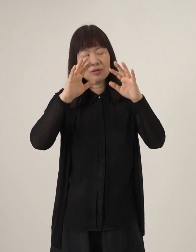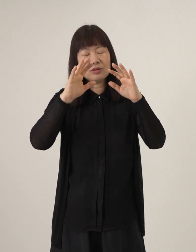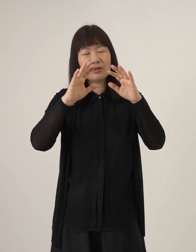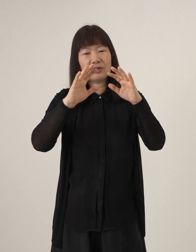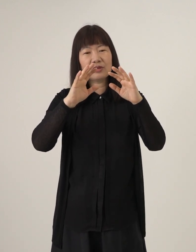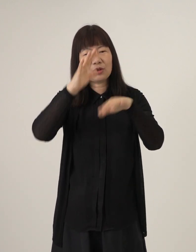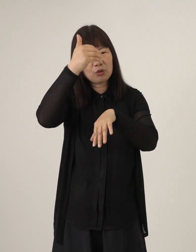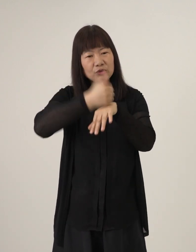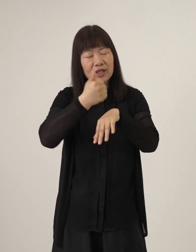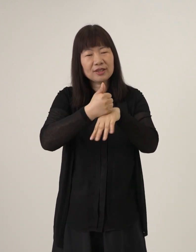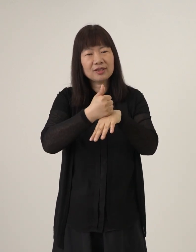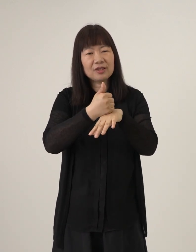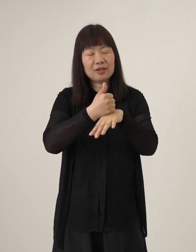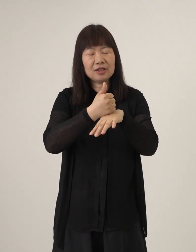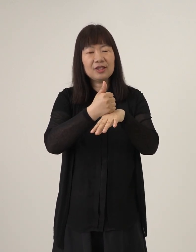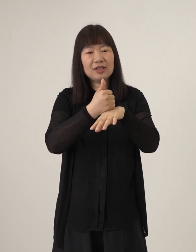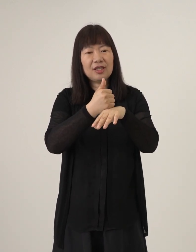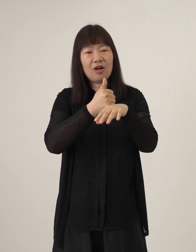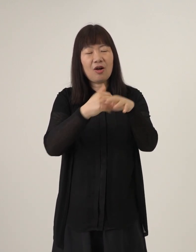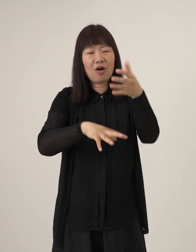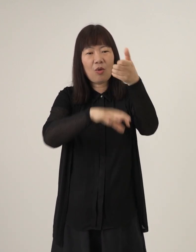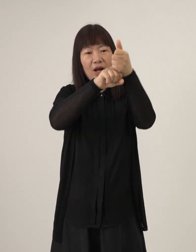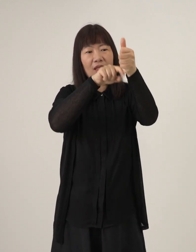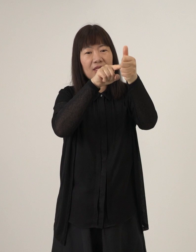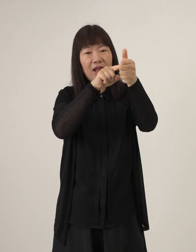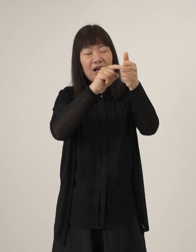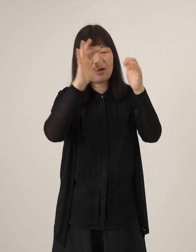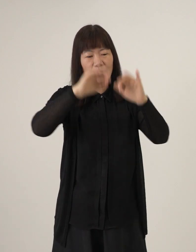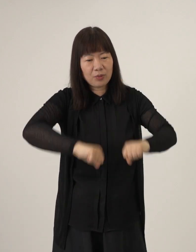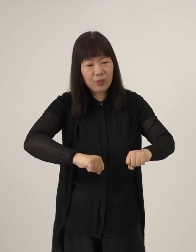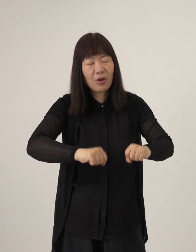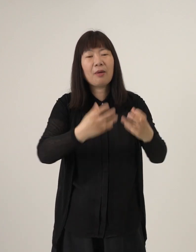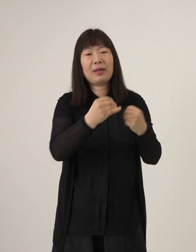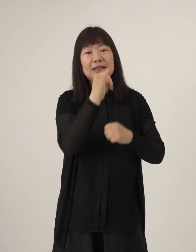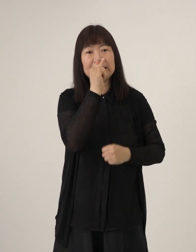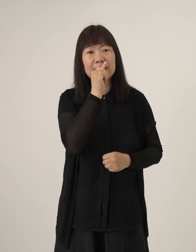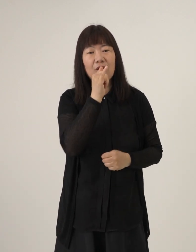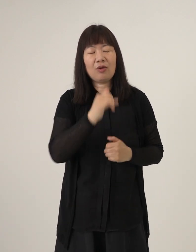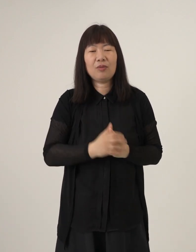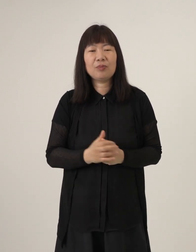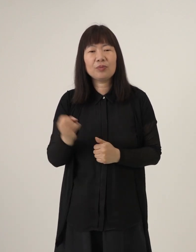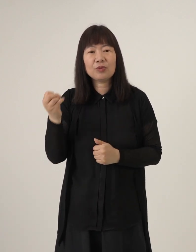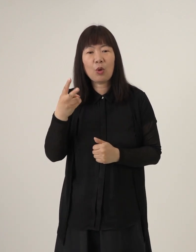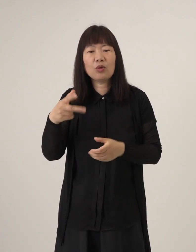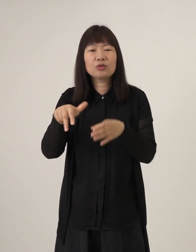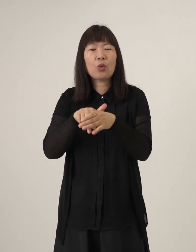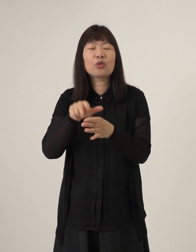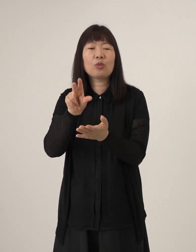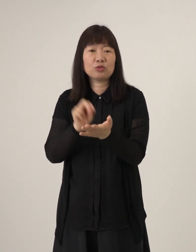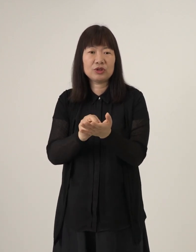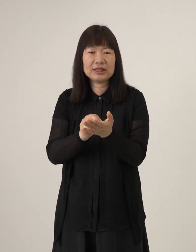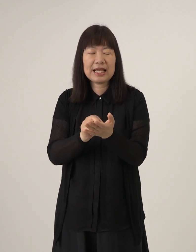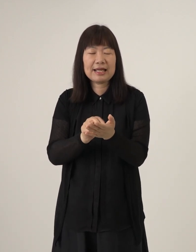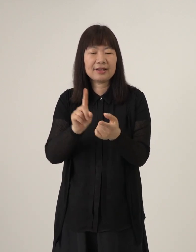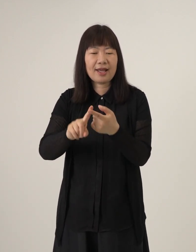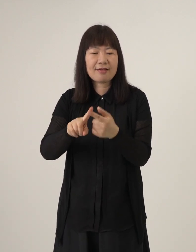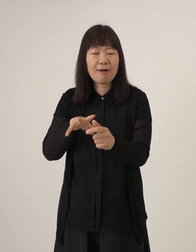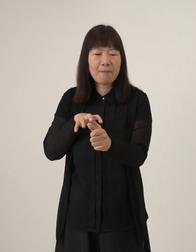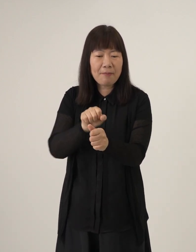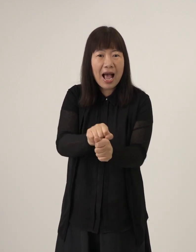비일비재했어요. 여기 이제 기름을 붓자면 종교 문제를 건드릴 때는 더 극렬하게